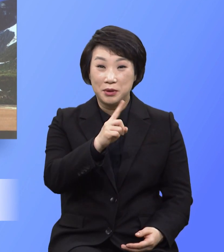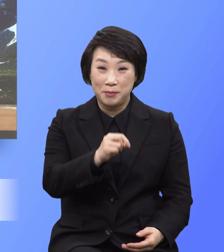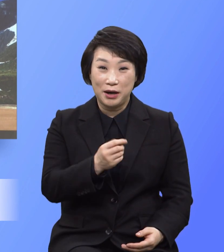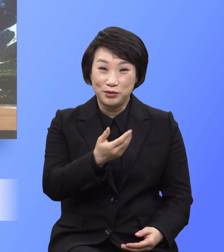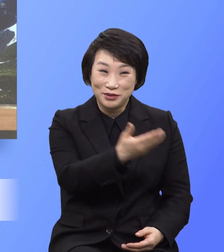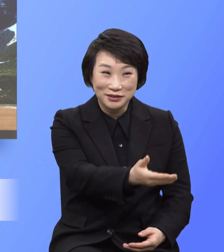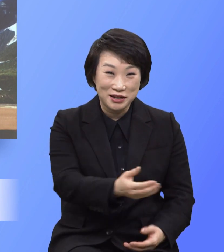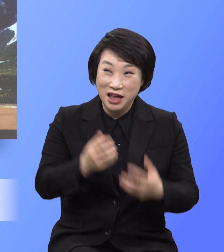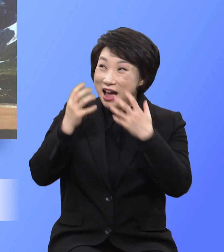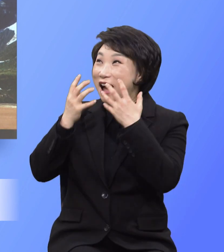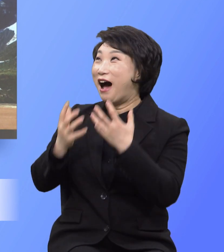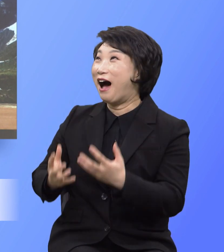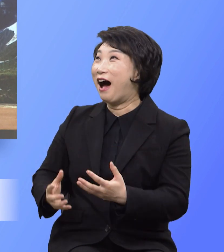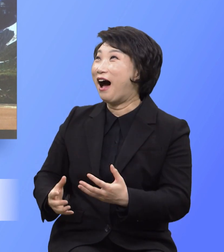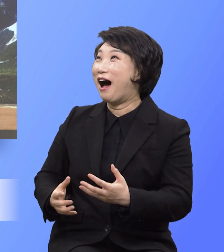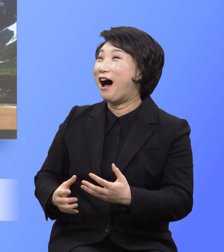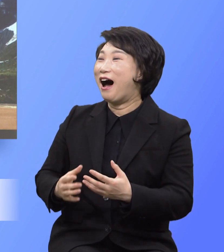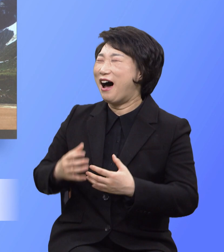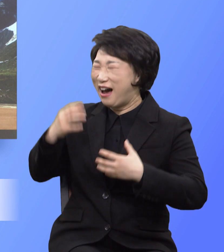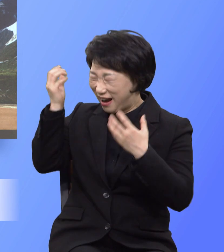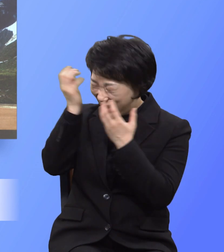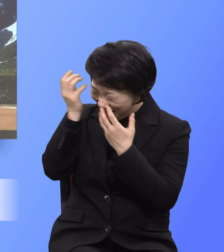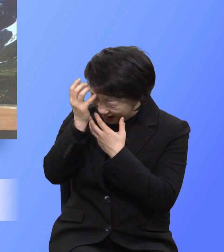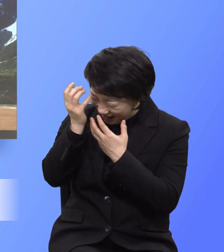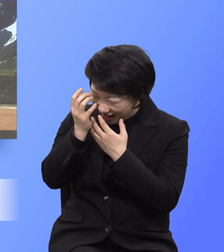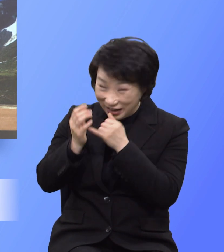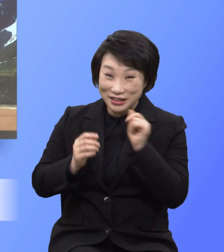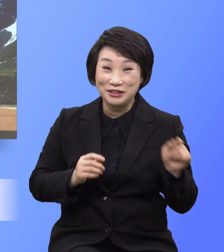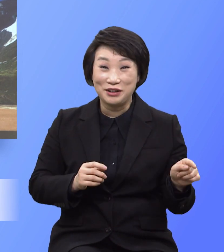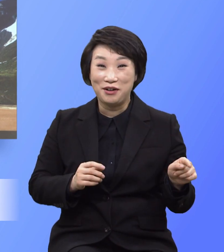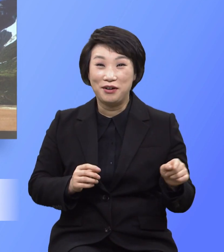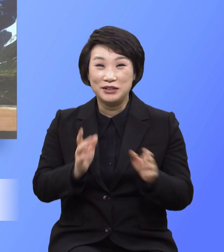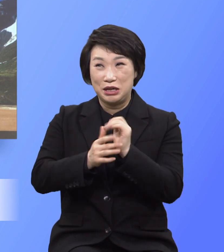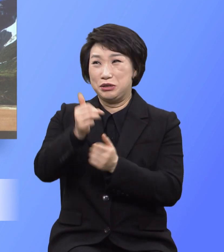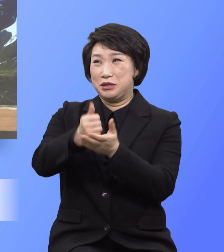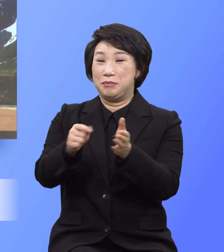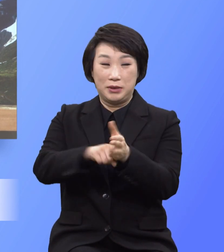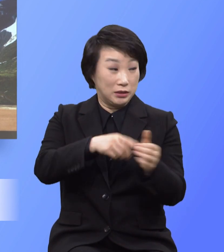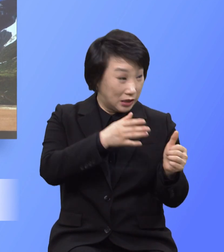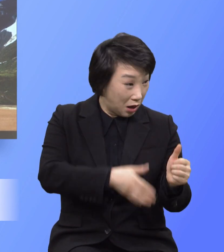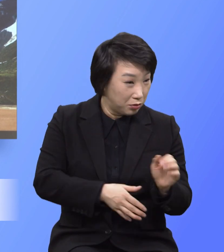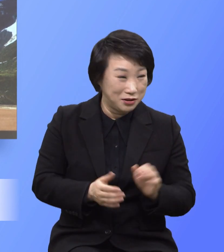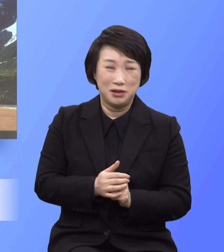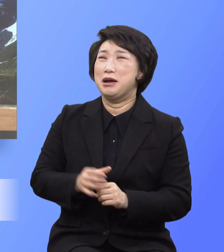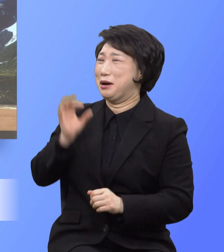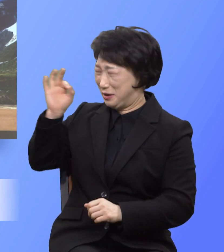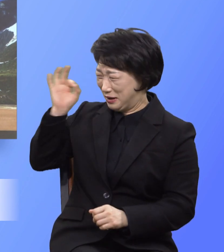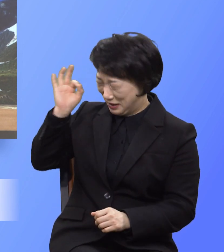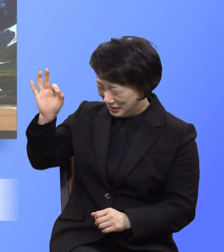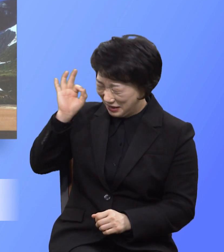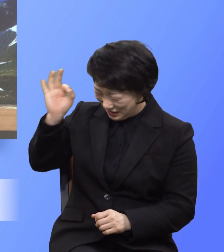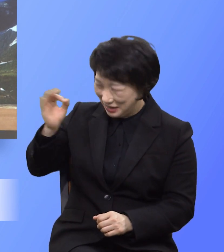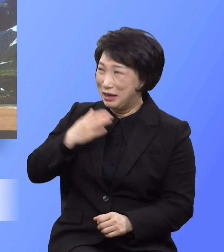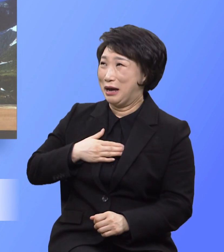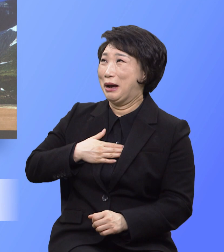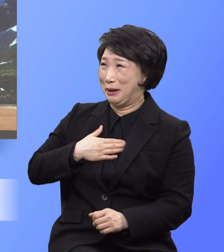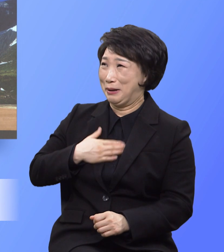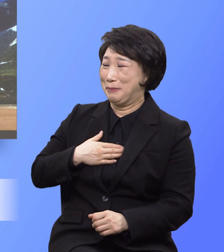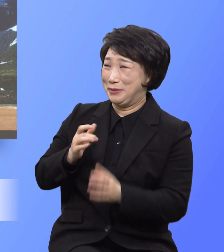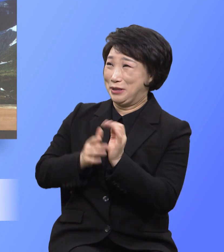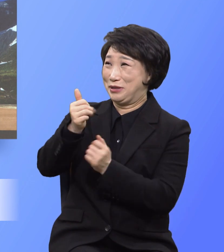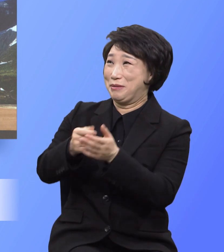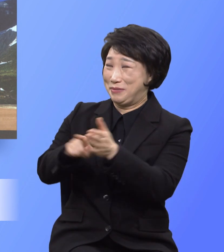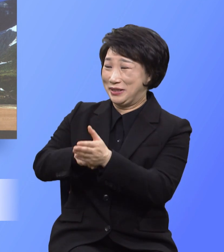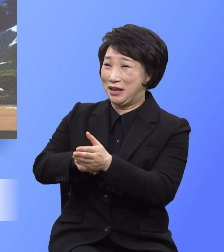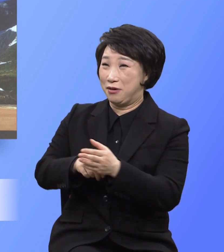줬더니 그렇게 좋아하면서, 그리고 예수 믿으라고 했더니 막 예수 믿는데요, 막